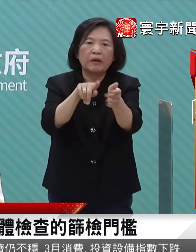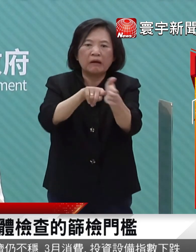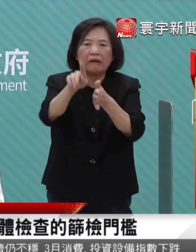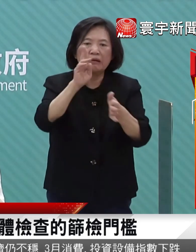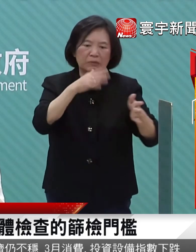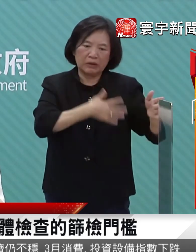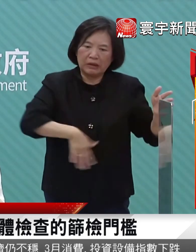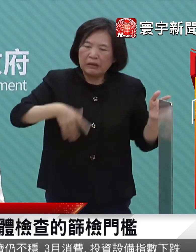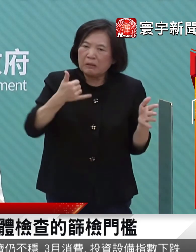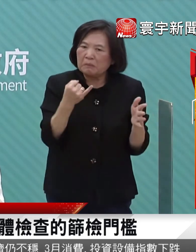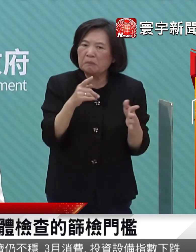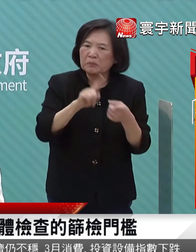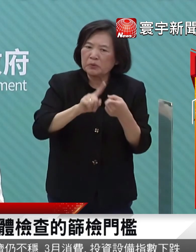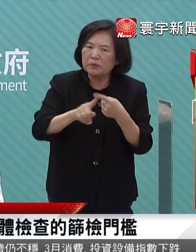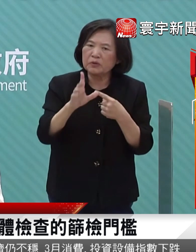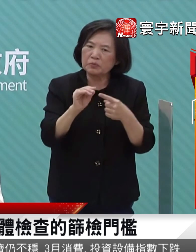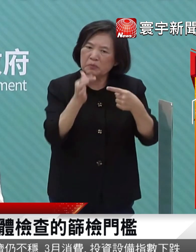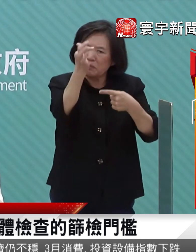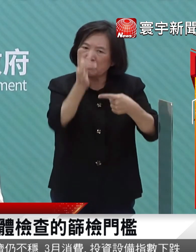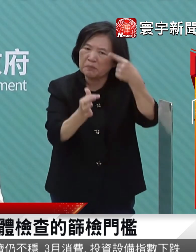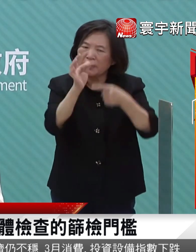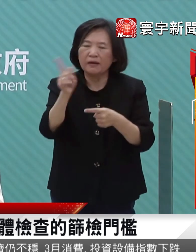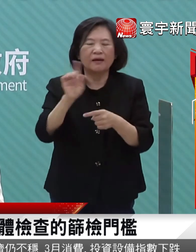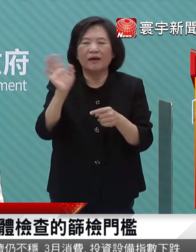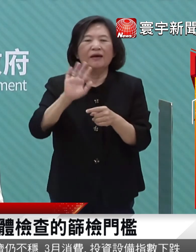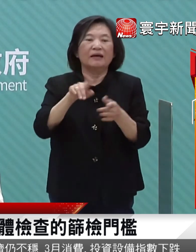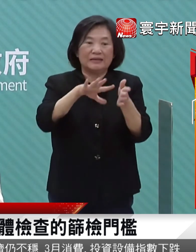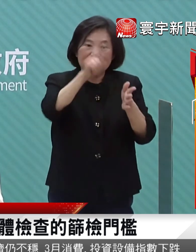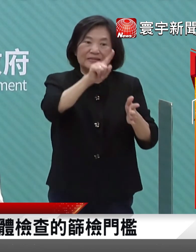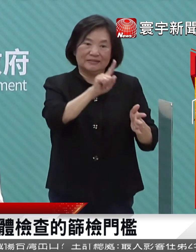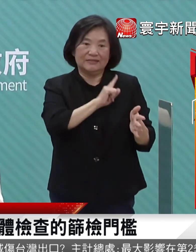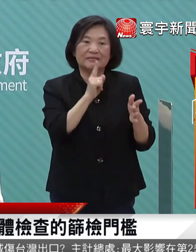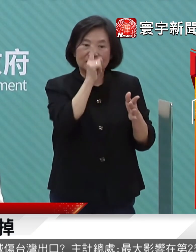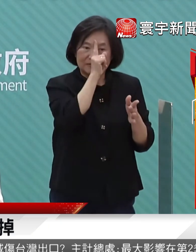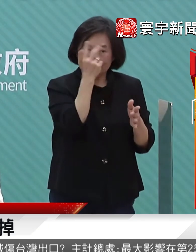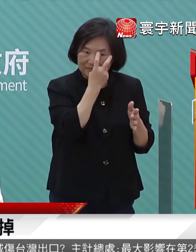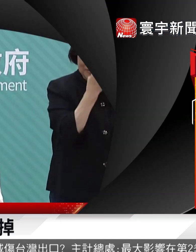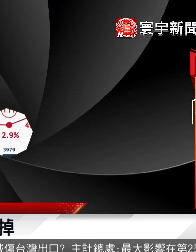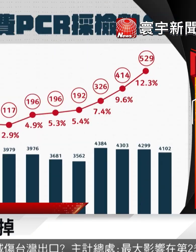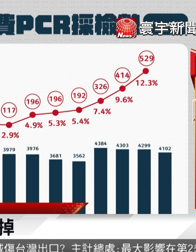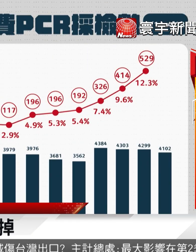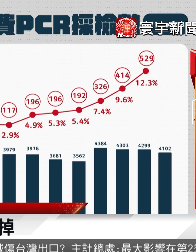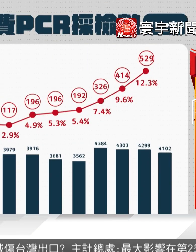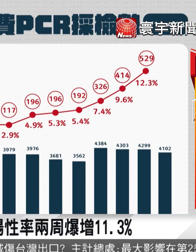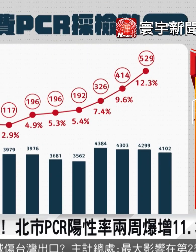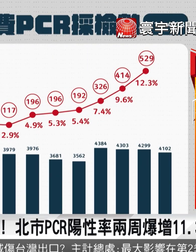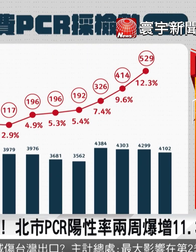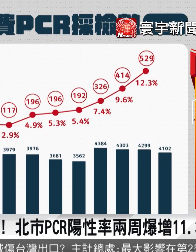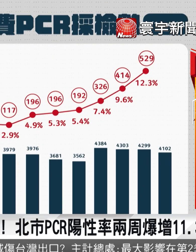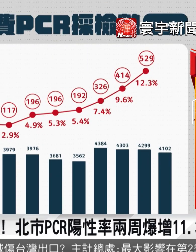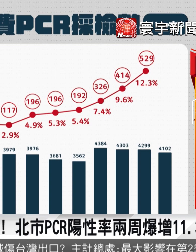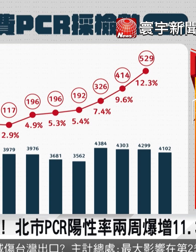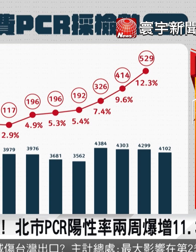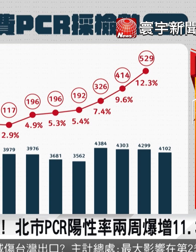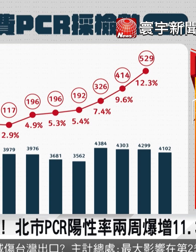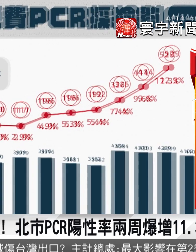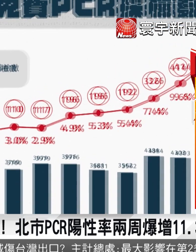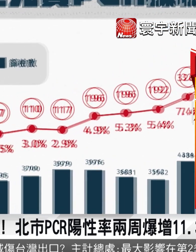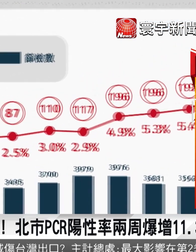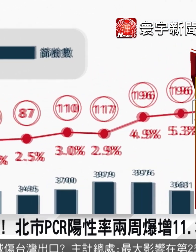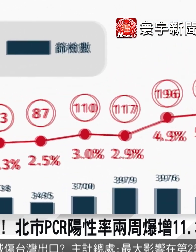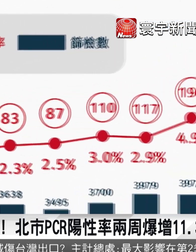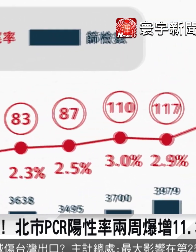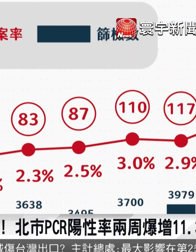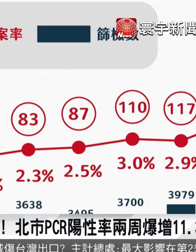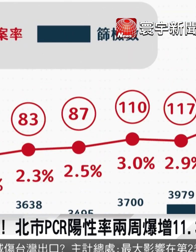身体检查的一个筛检的门槛，你知道，我这样会垮掉。所以， 之所以担心量能被挤垮，就